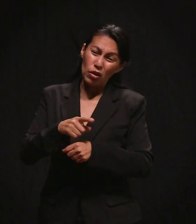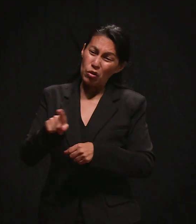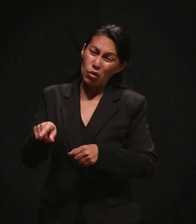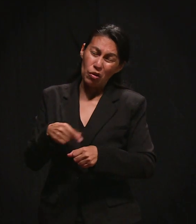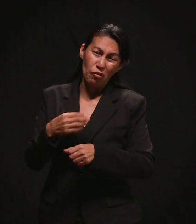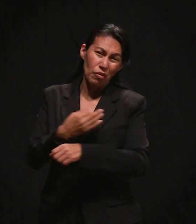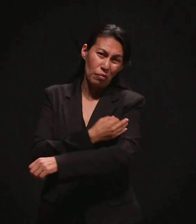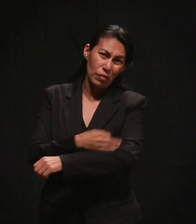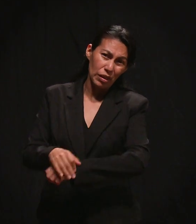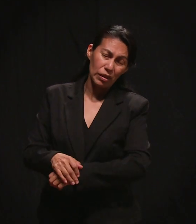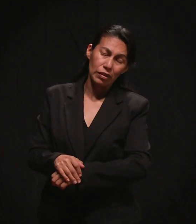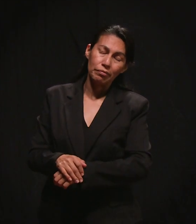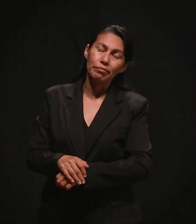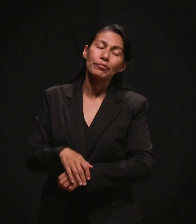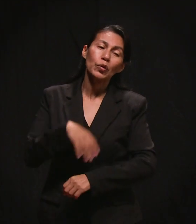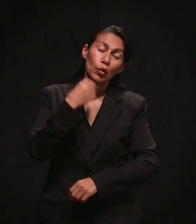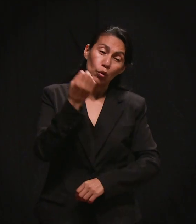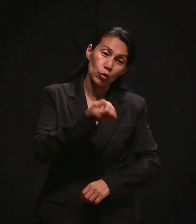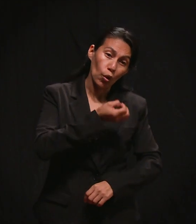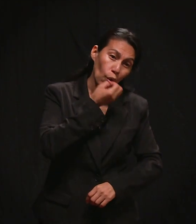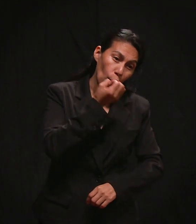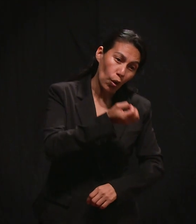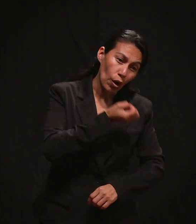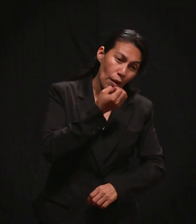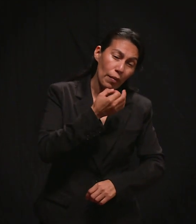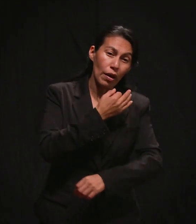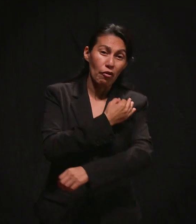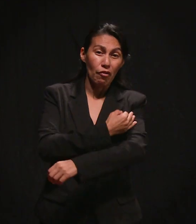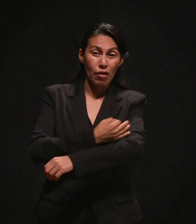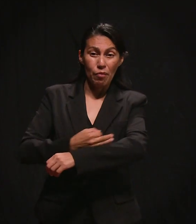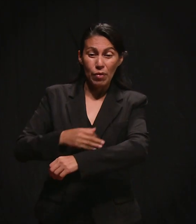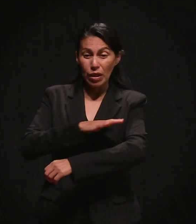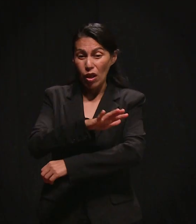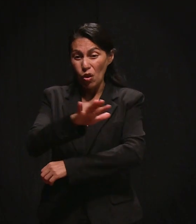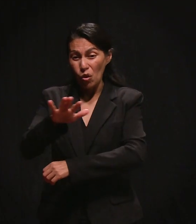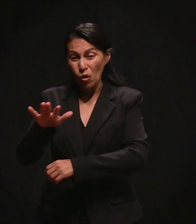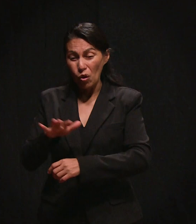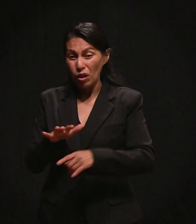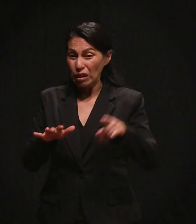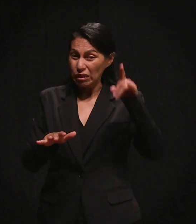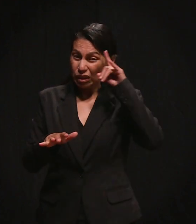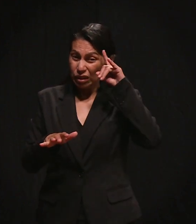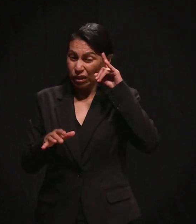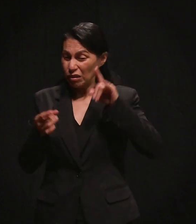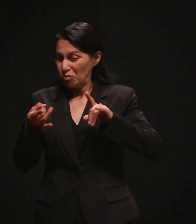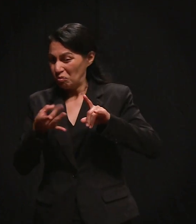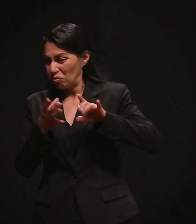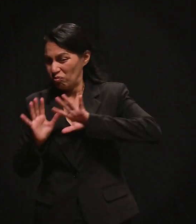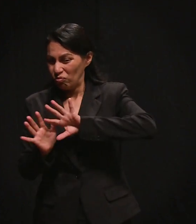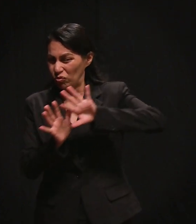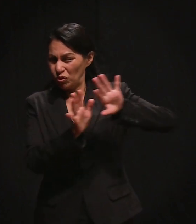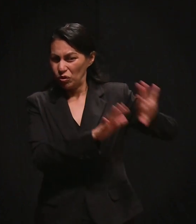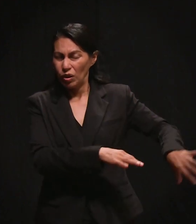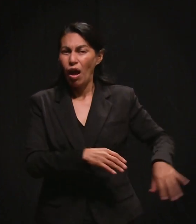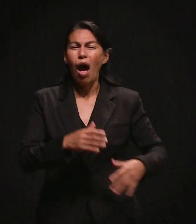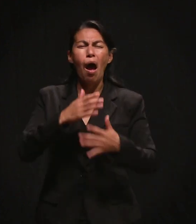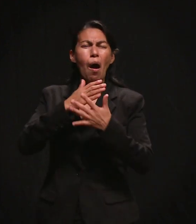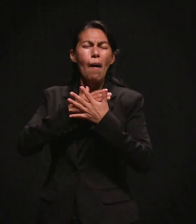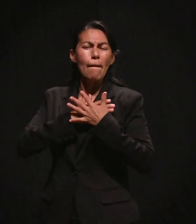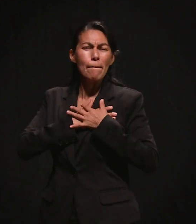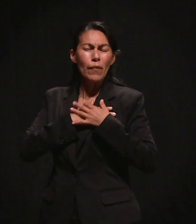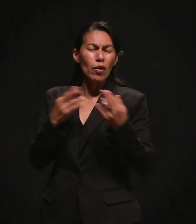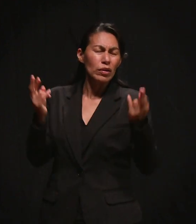Dios destruya la obra del enemigo en ese hogar y se manifieste el amor y la reconciliación.